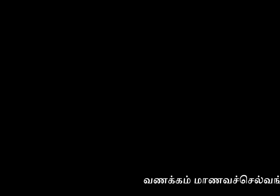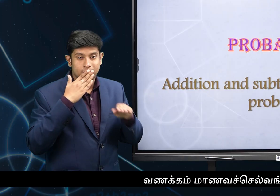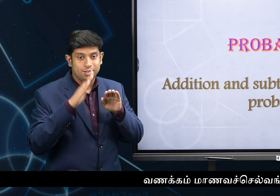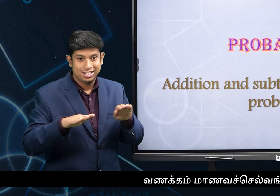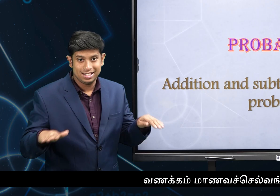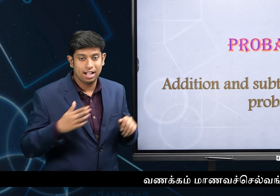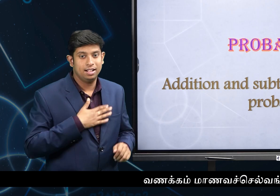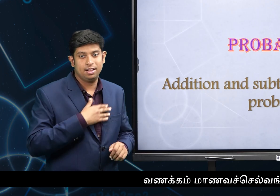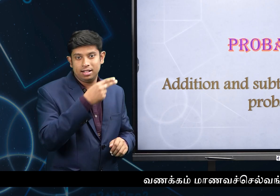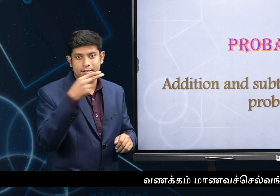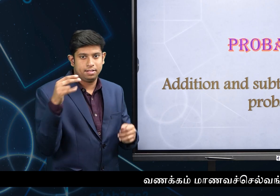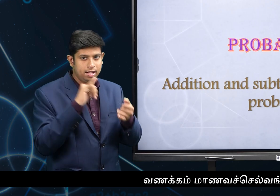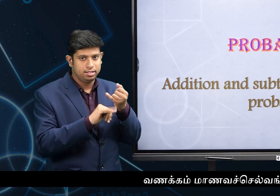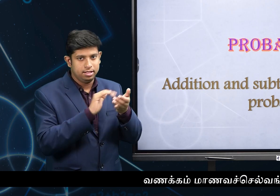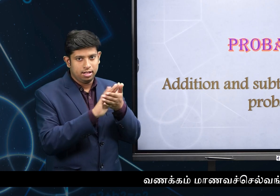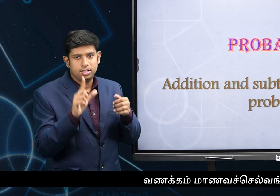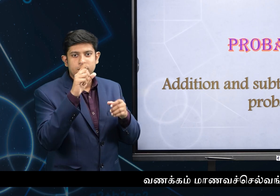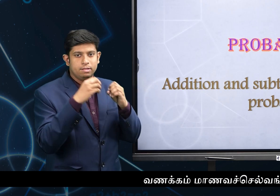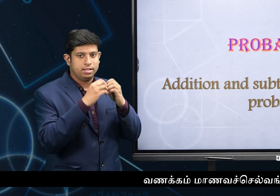வணக்கம் மாணவ செல்வங்களே! நான் கனிமொழி.